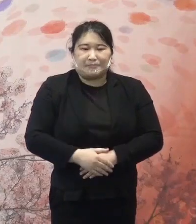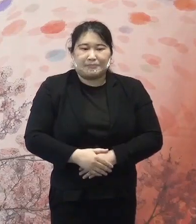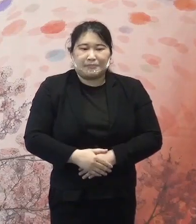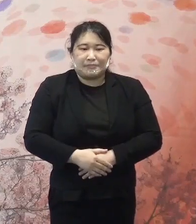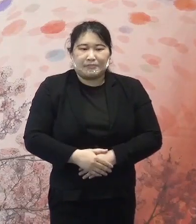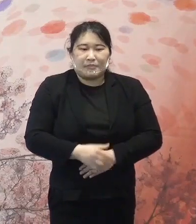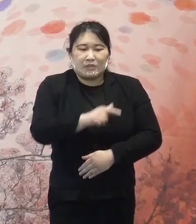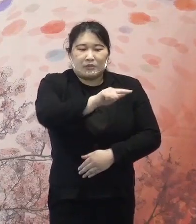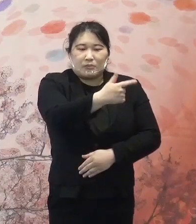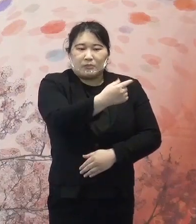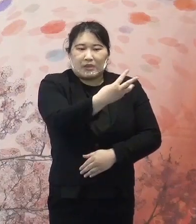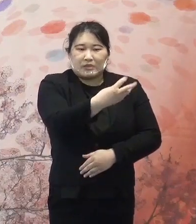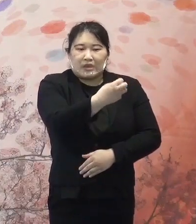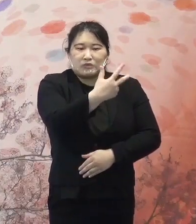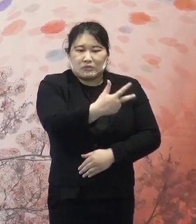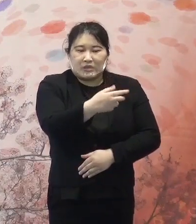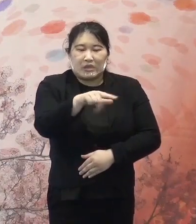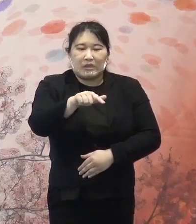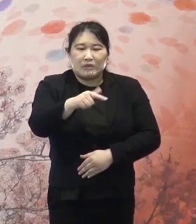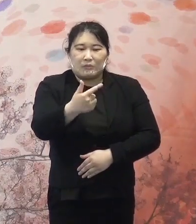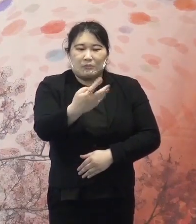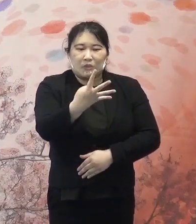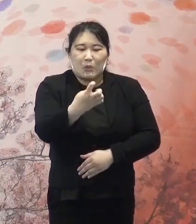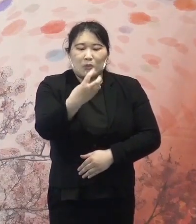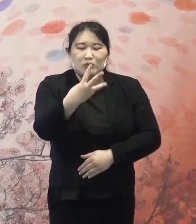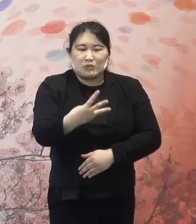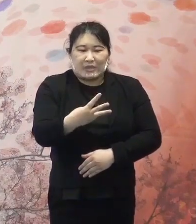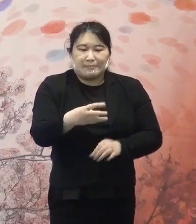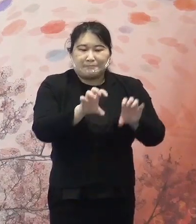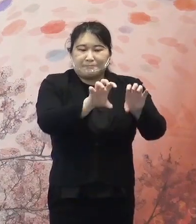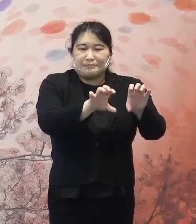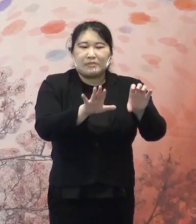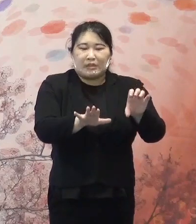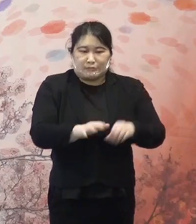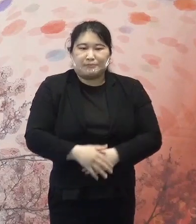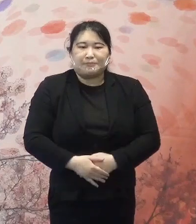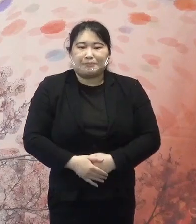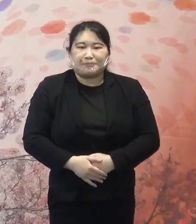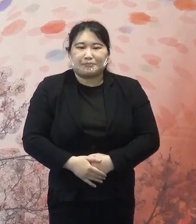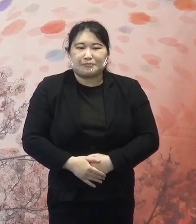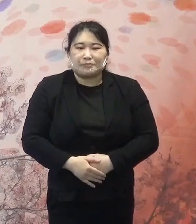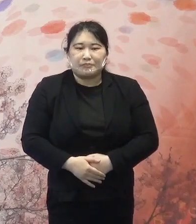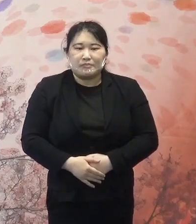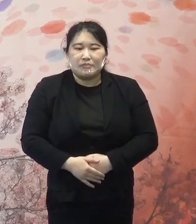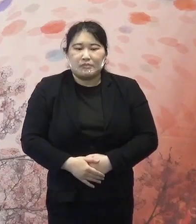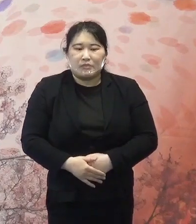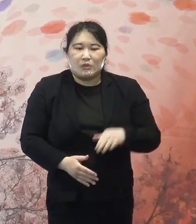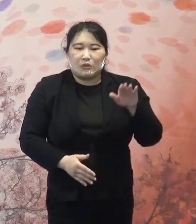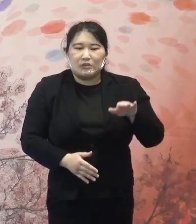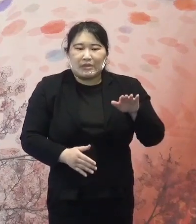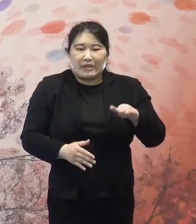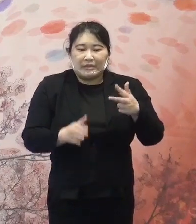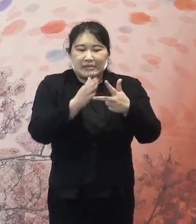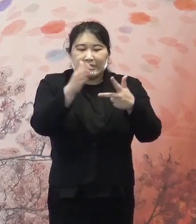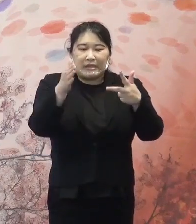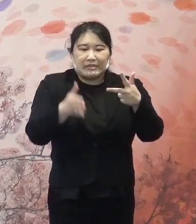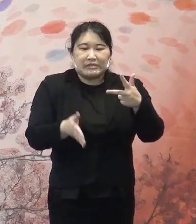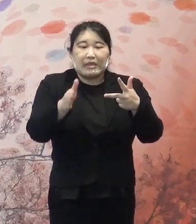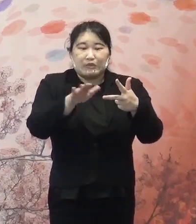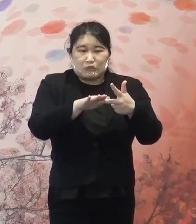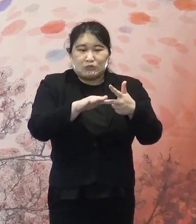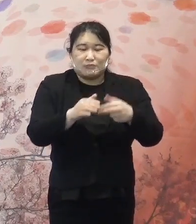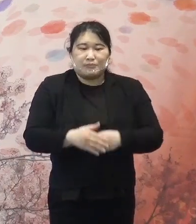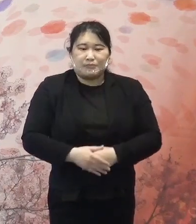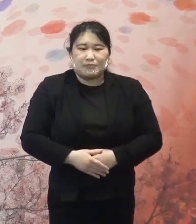ますが637、643というナンバーの方です。その下、施設という二重線の中におりますの